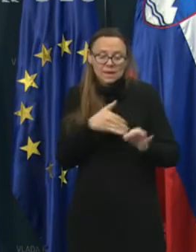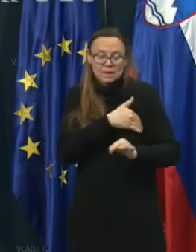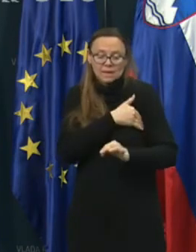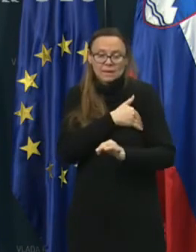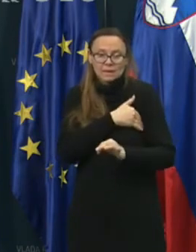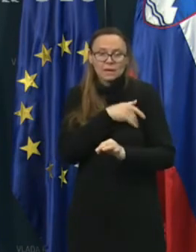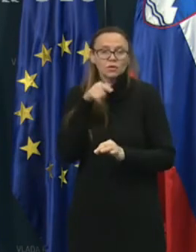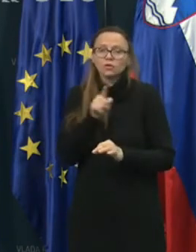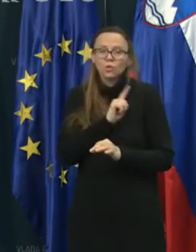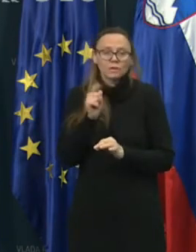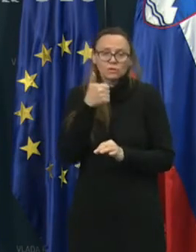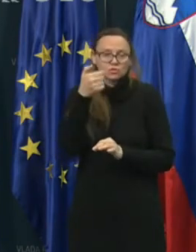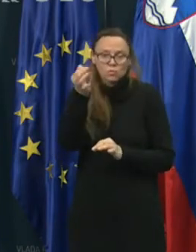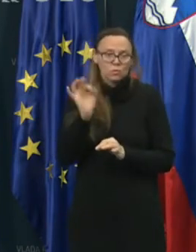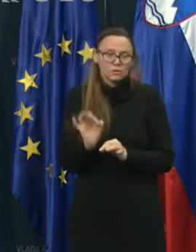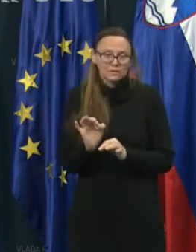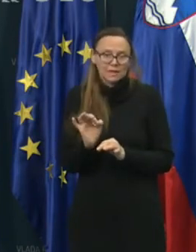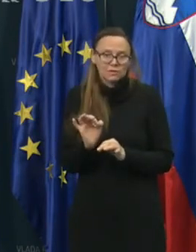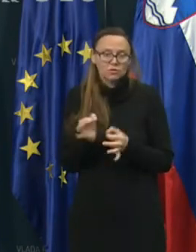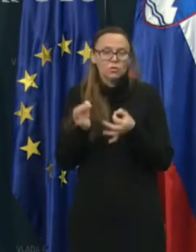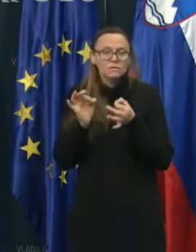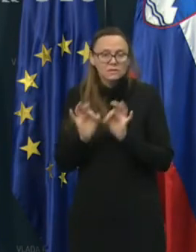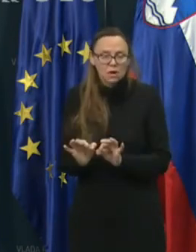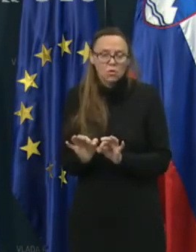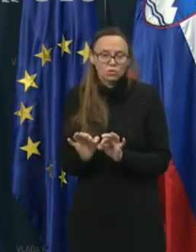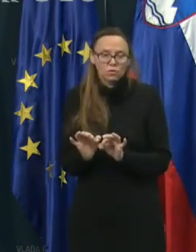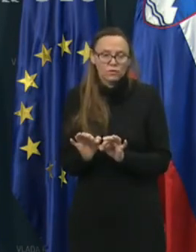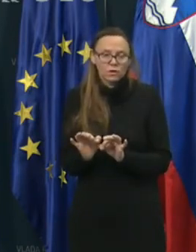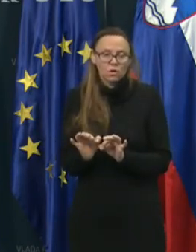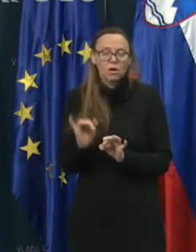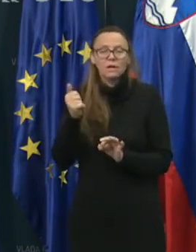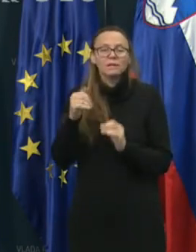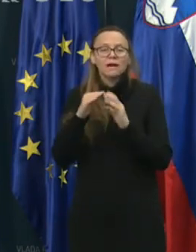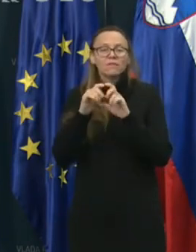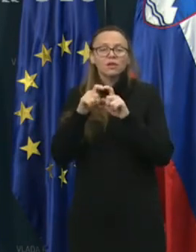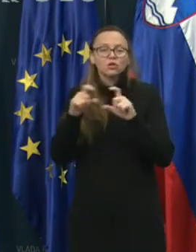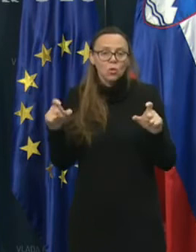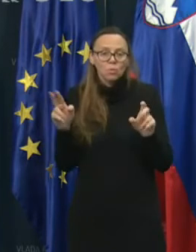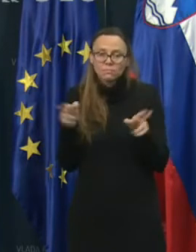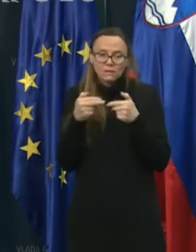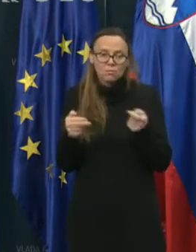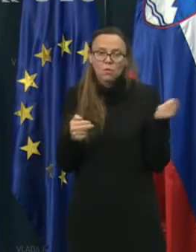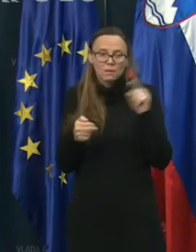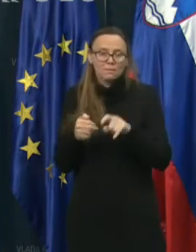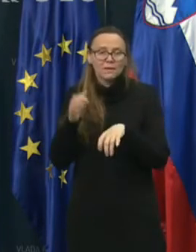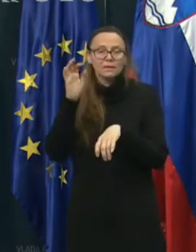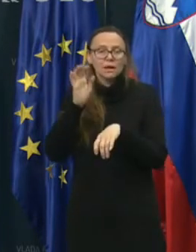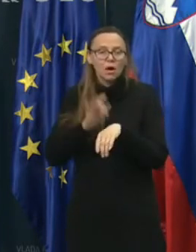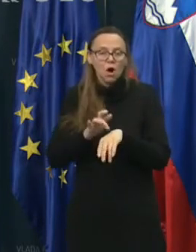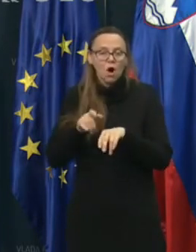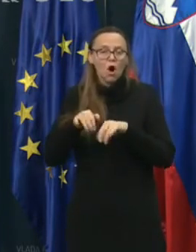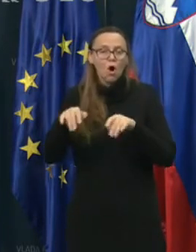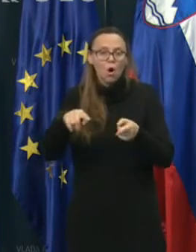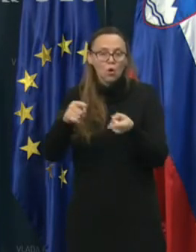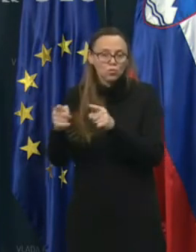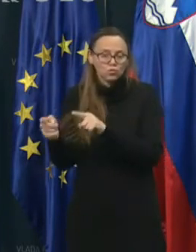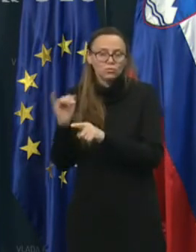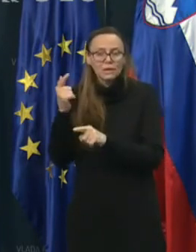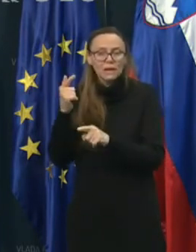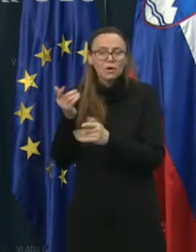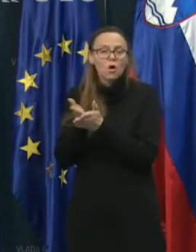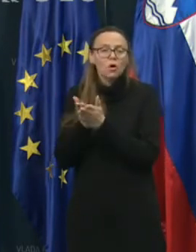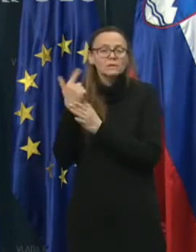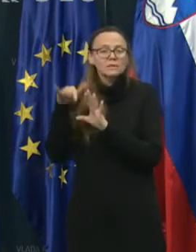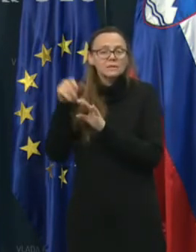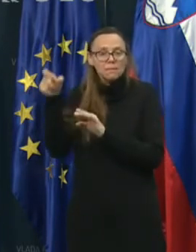temperatura, ni 100% zagotovilo, da v dom ne more priti okužba oziroma da je zaposleni ne more